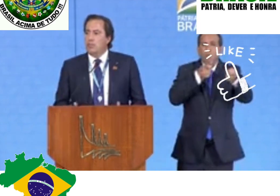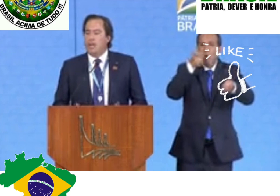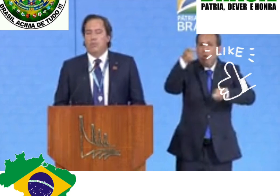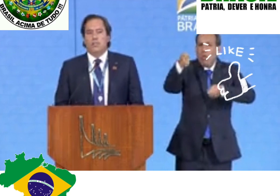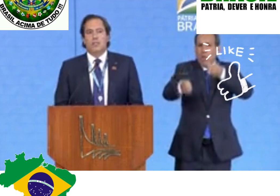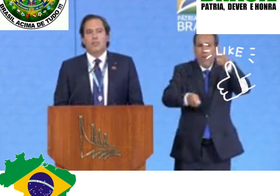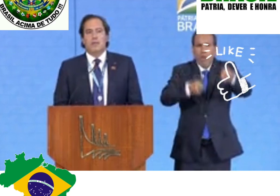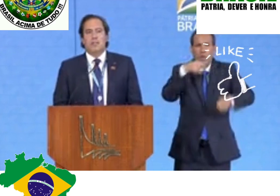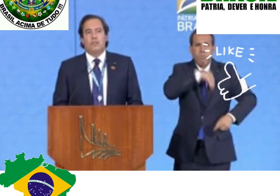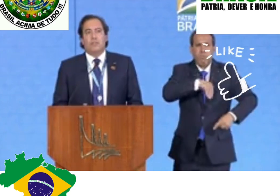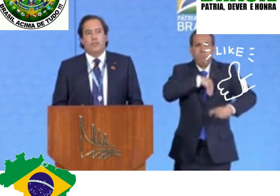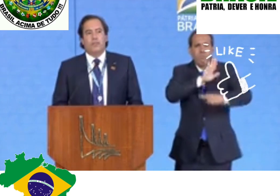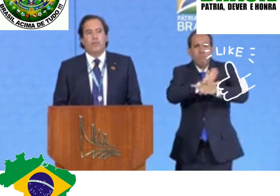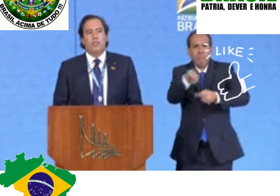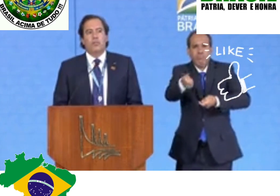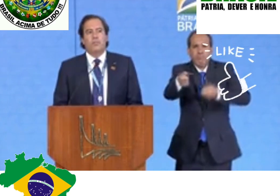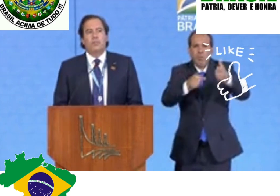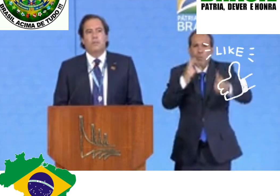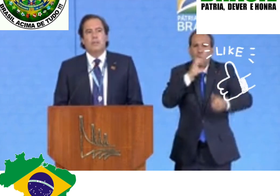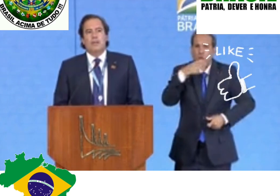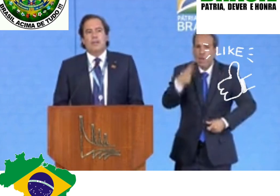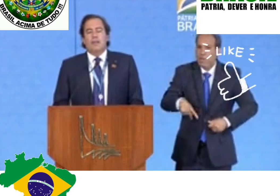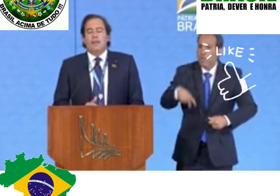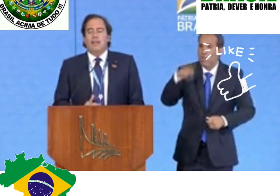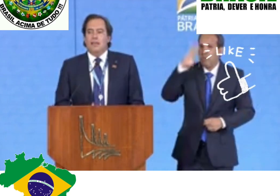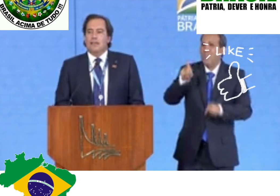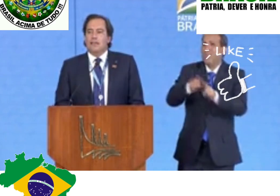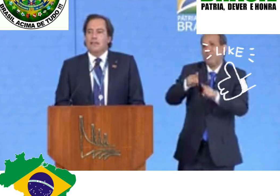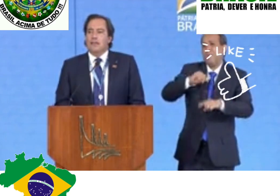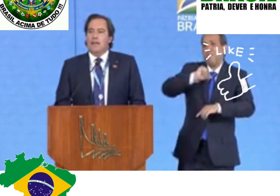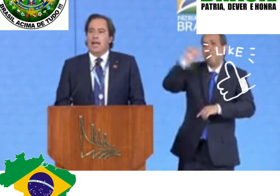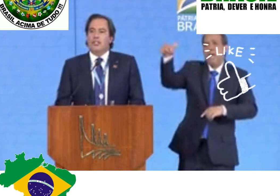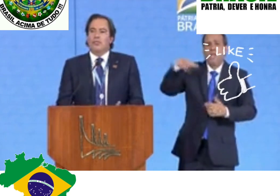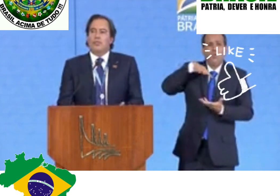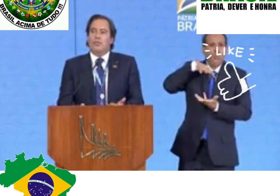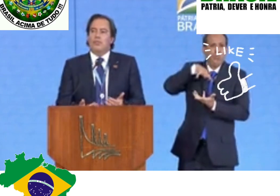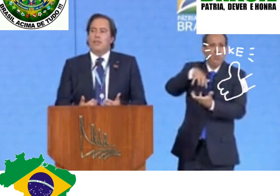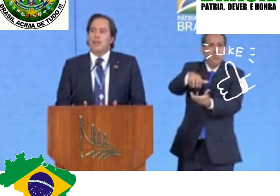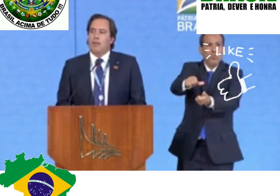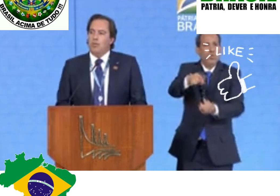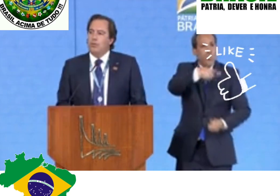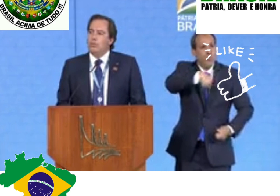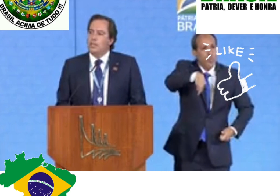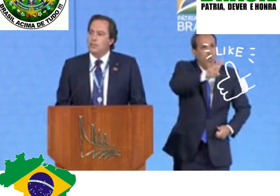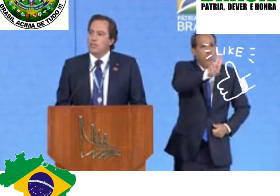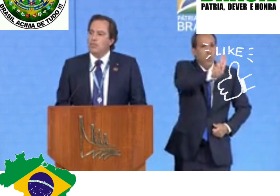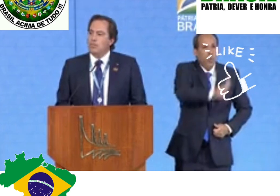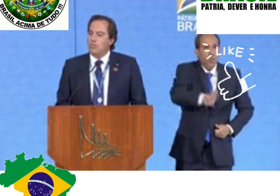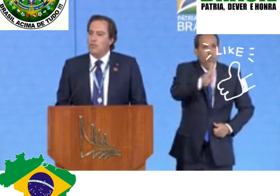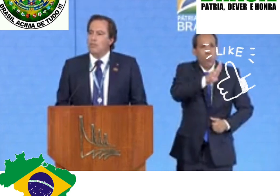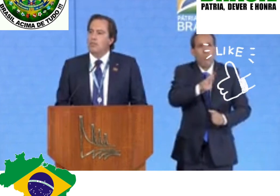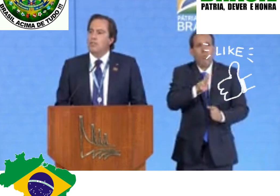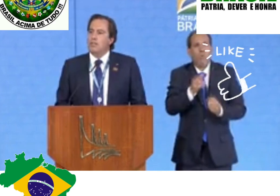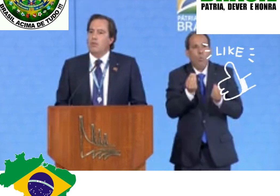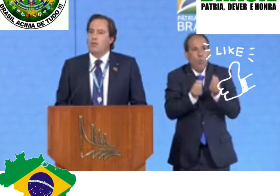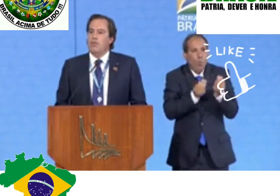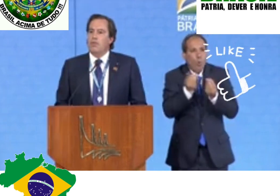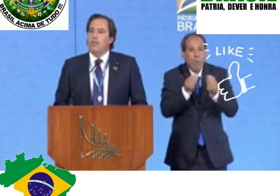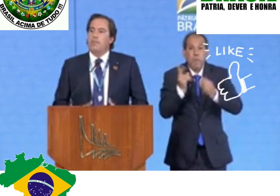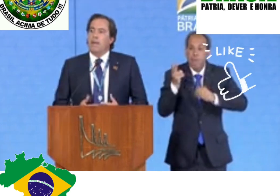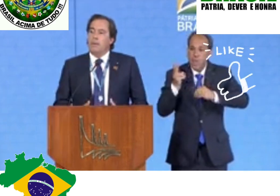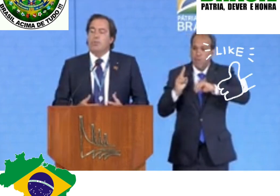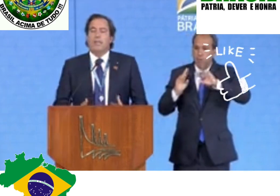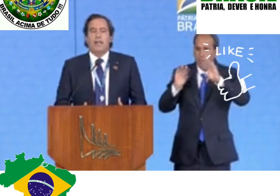benefícios que já aconteceu no Brasil, provavelmente no mundo, e a gente utilizou aquela gordura que a gente construiu em